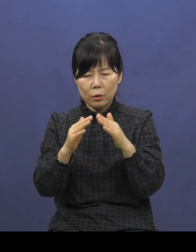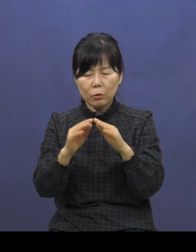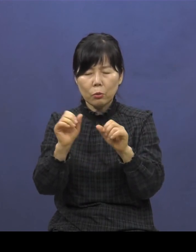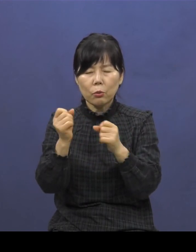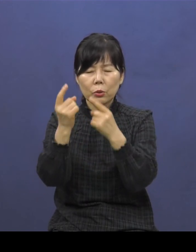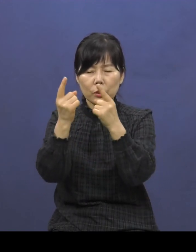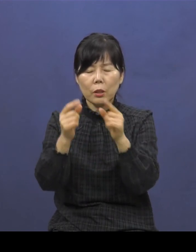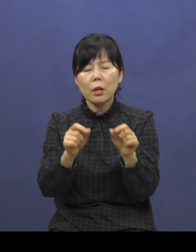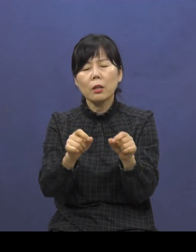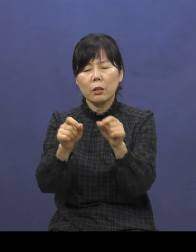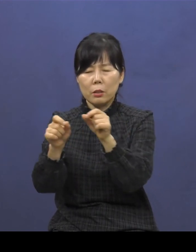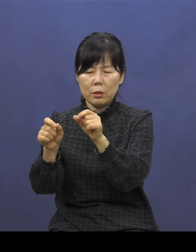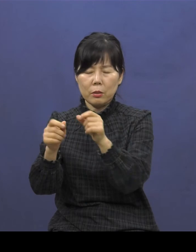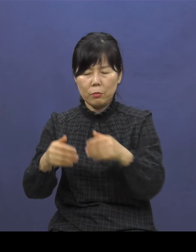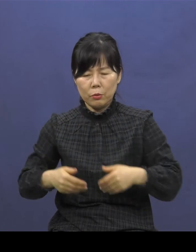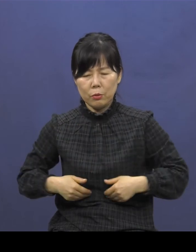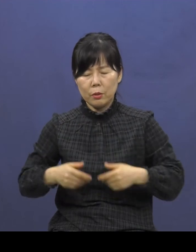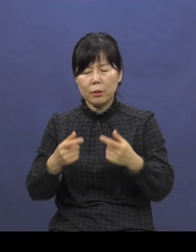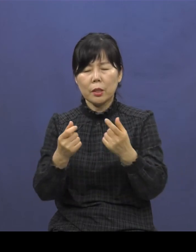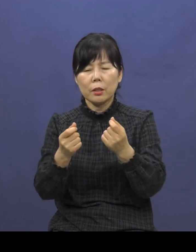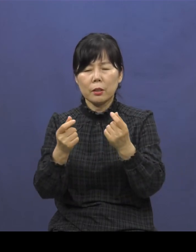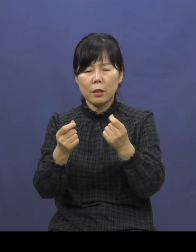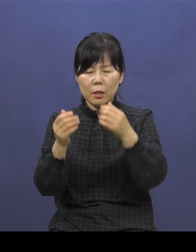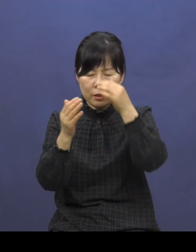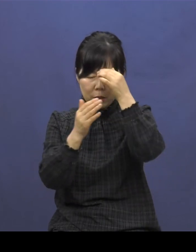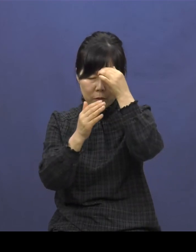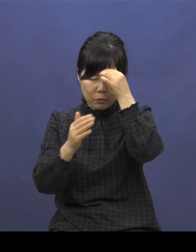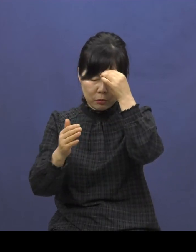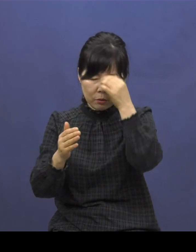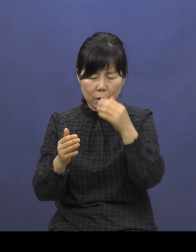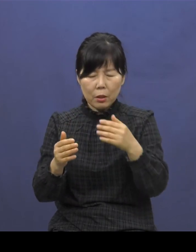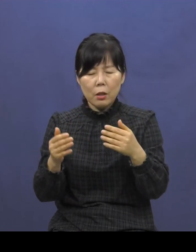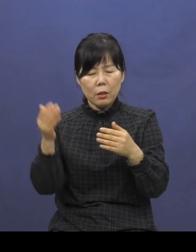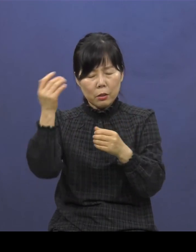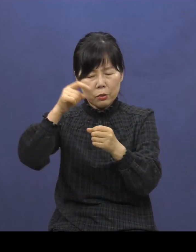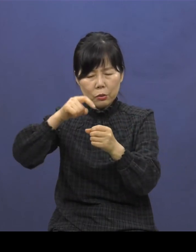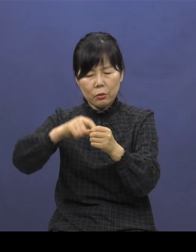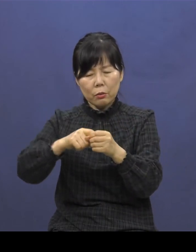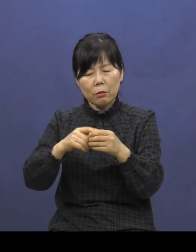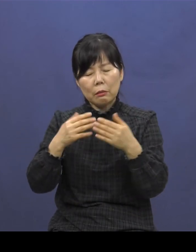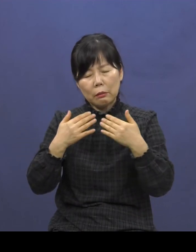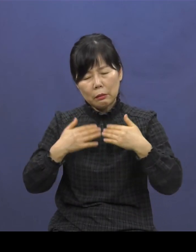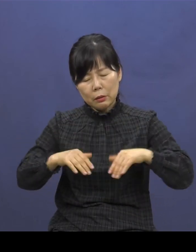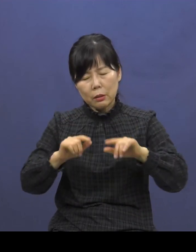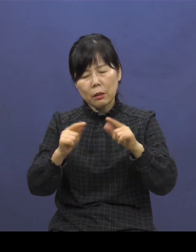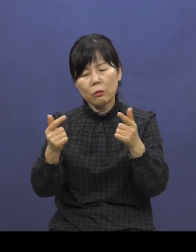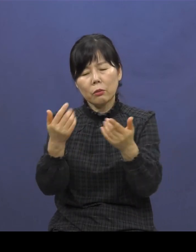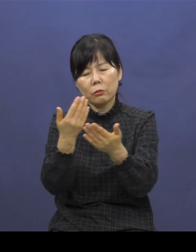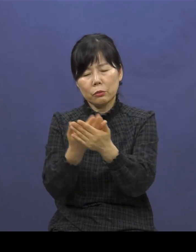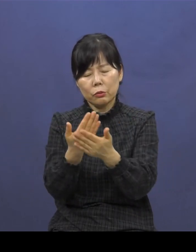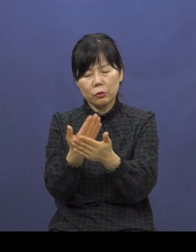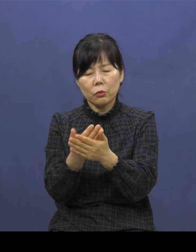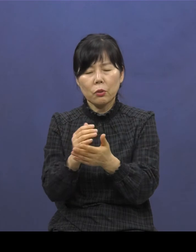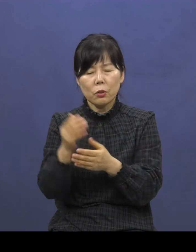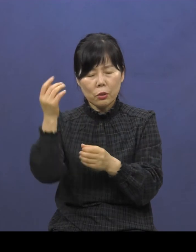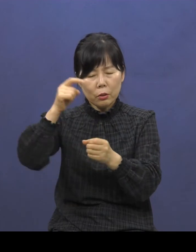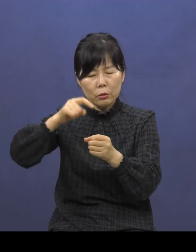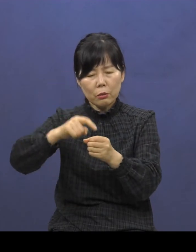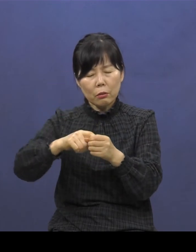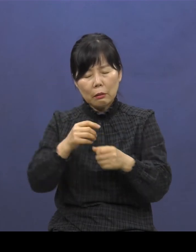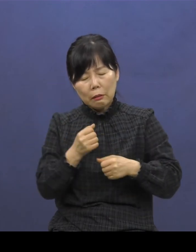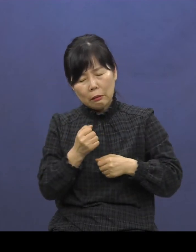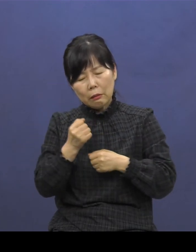이제 함께 예배드리는 일도 또 연기되게 되는데 정말 이런 상황 속에서 우리 성도들이 영적으로 지치지 않게 도와주시고